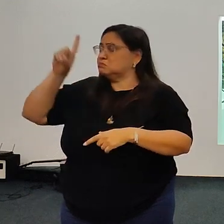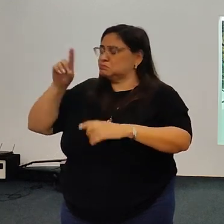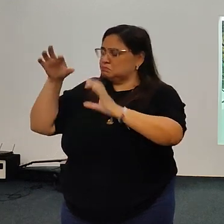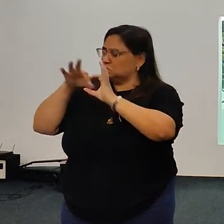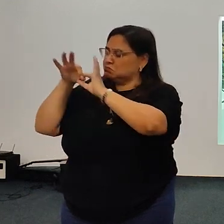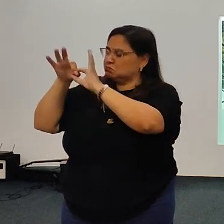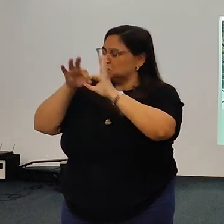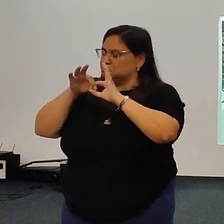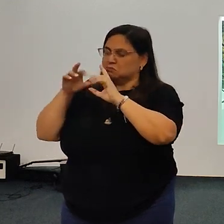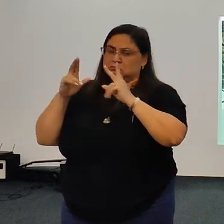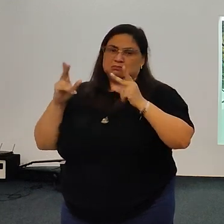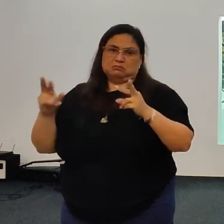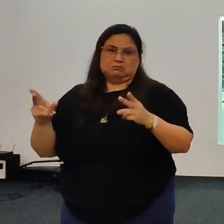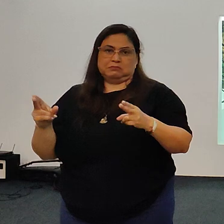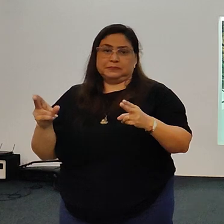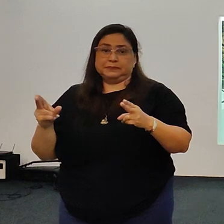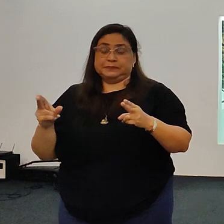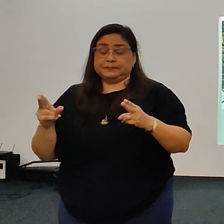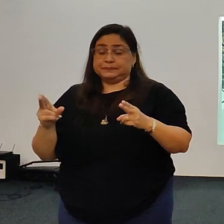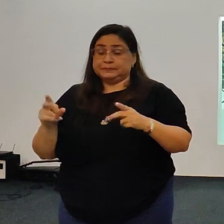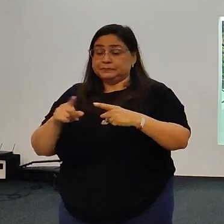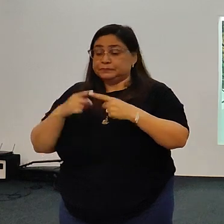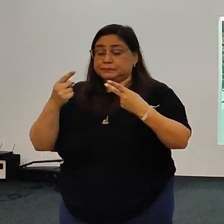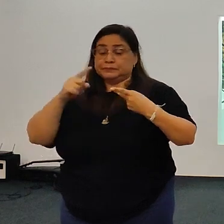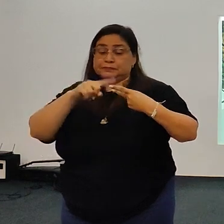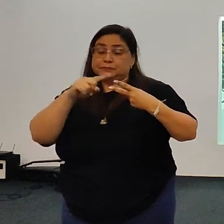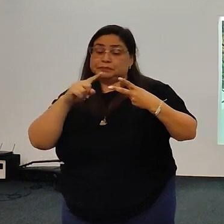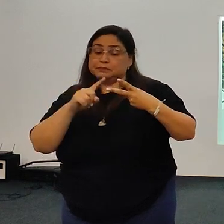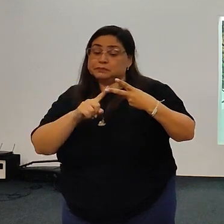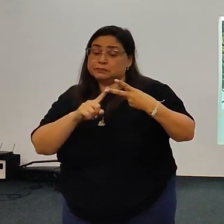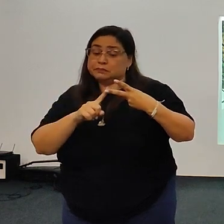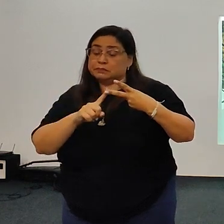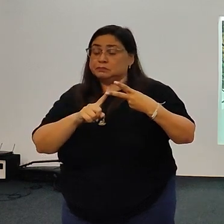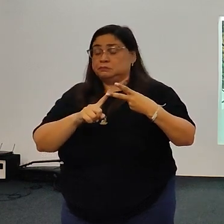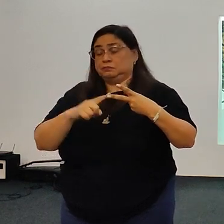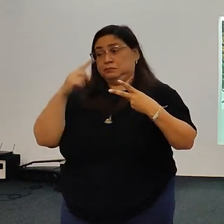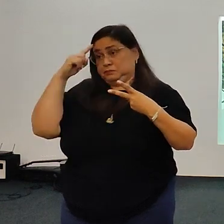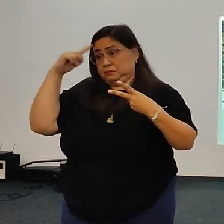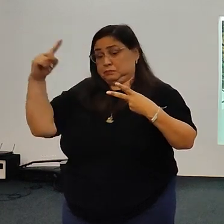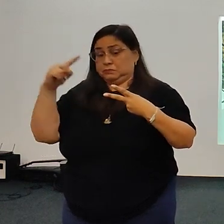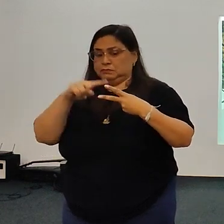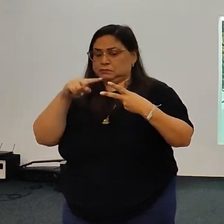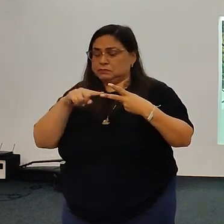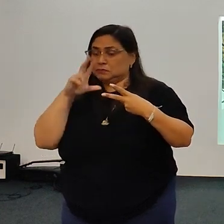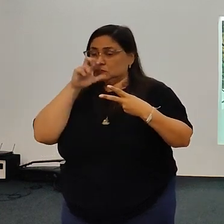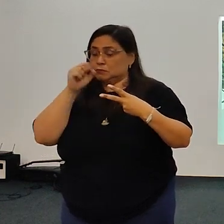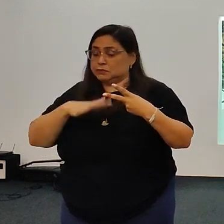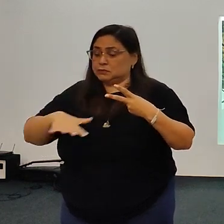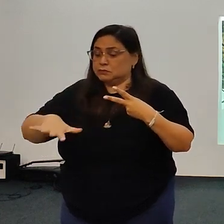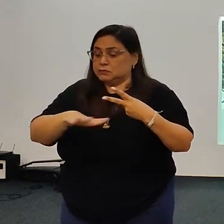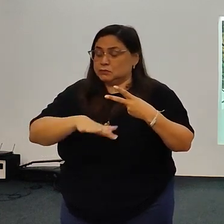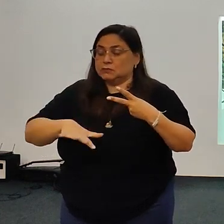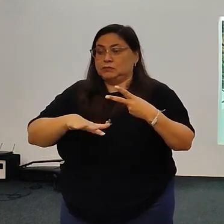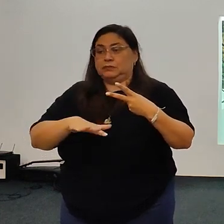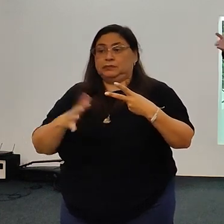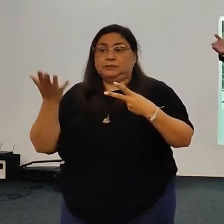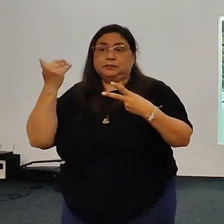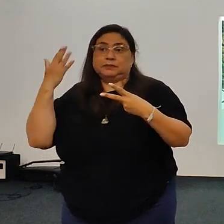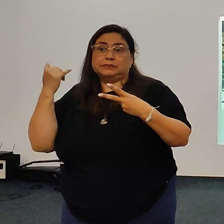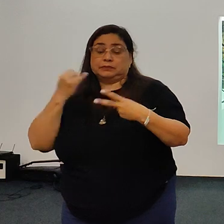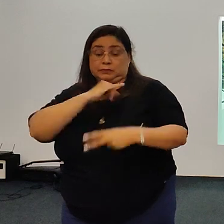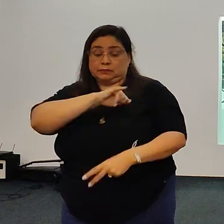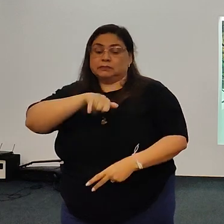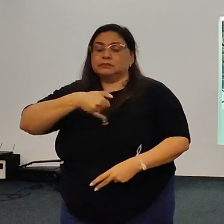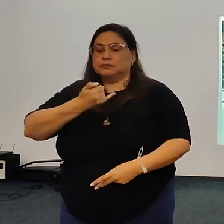sua comunhão com Deus. Então essas duas ideias, elas estavam muito fortes na igreja naqueles dias. Então